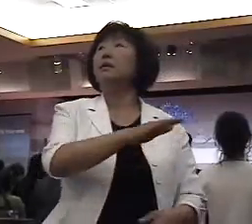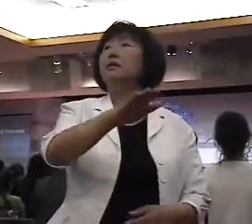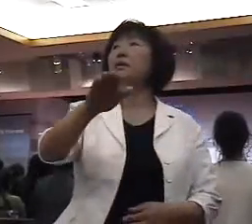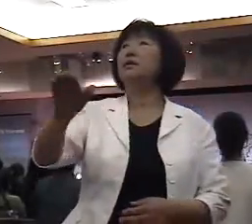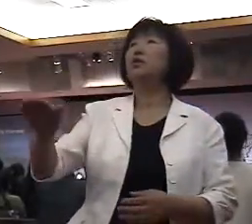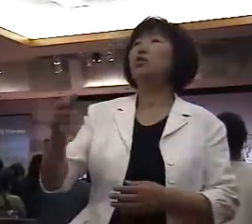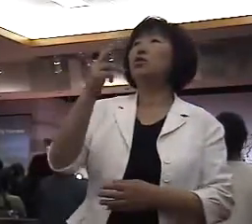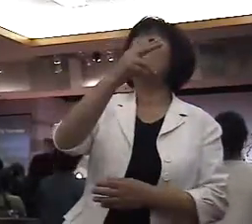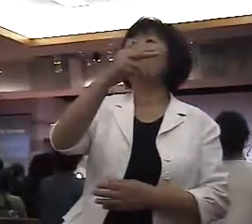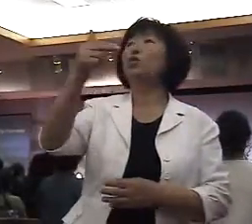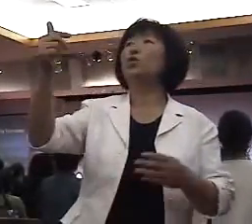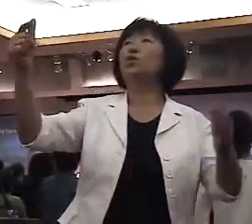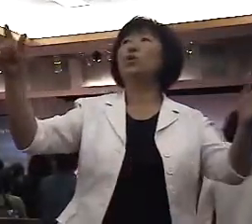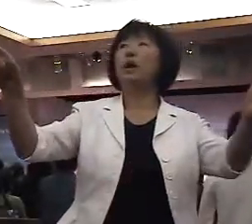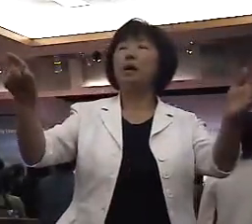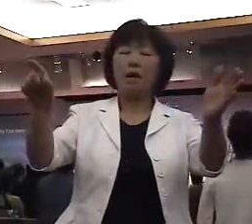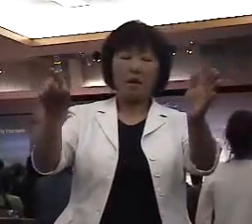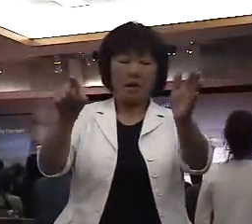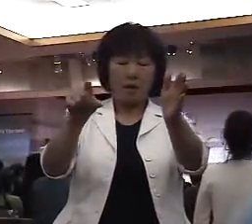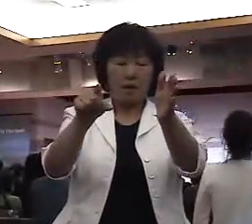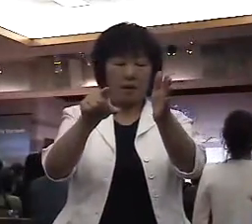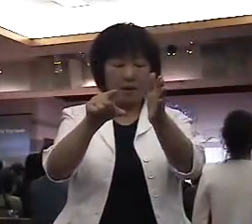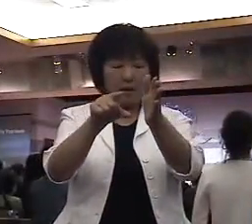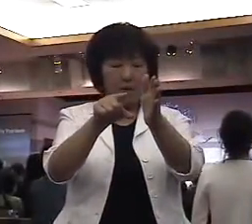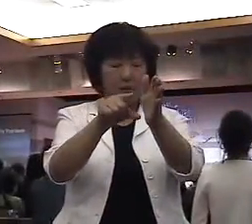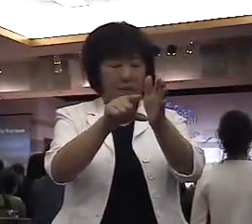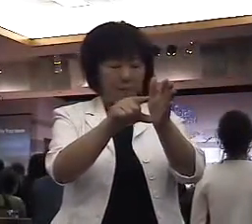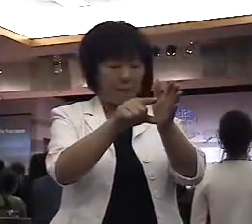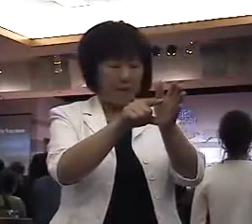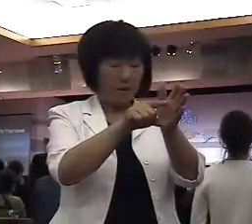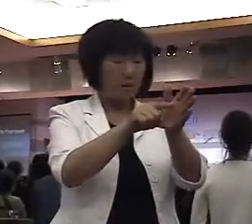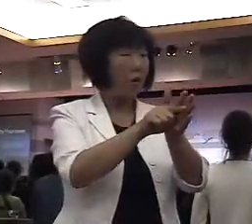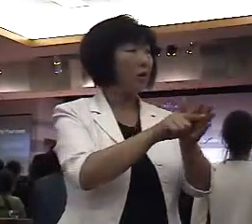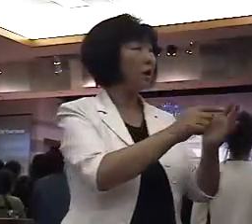우리는 주의